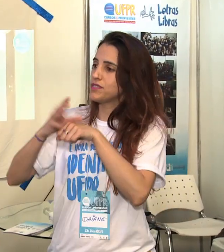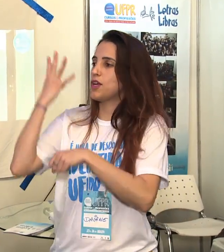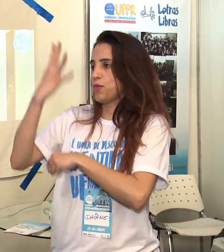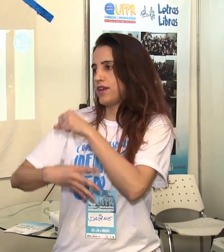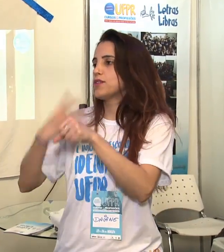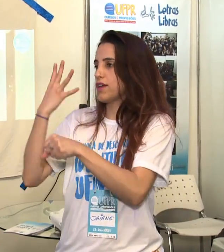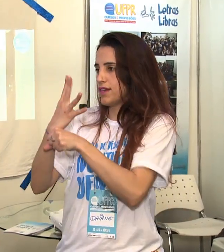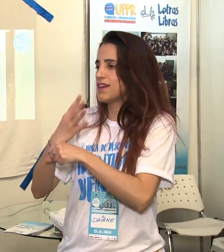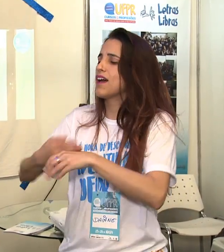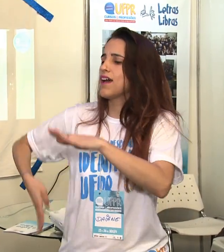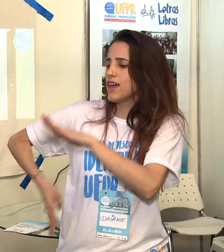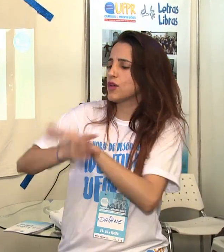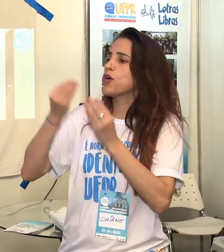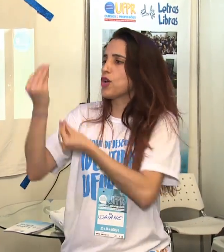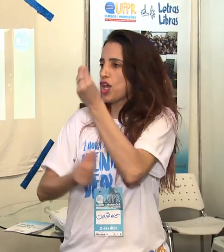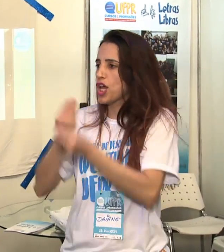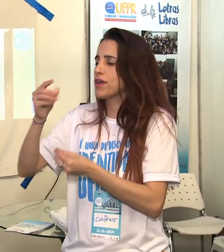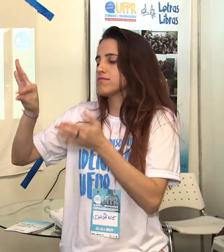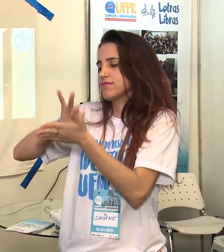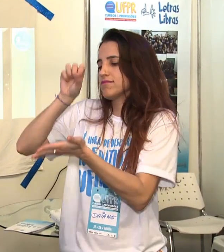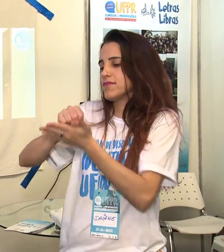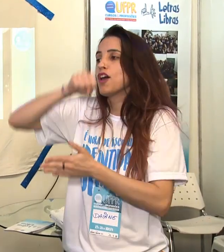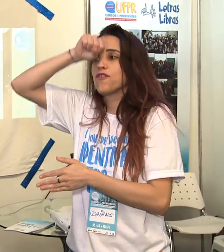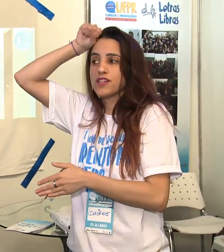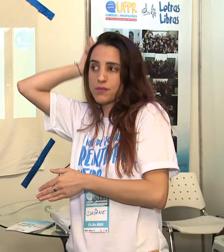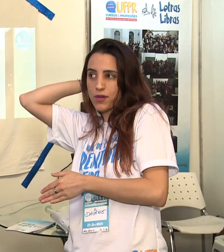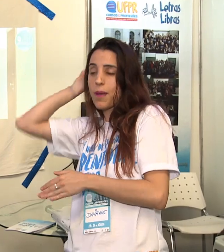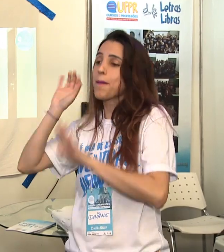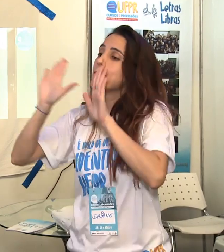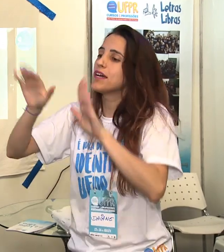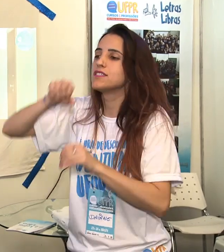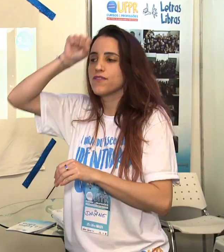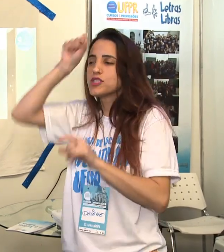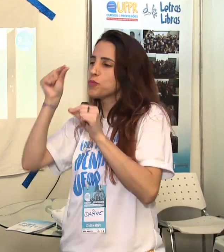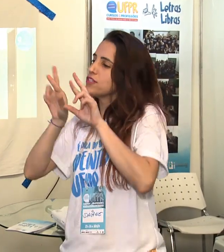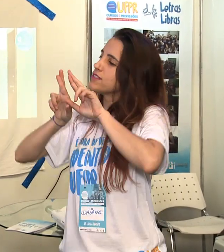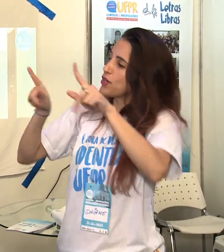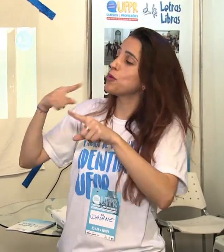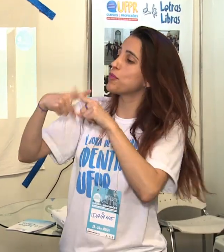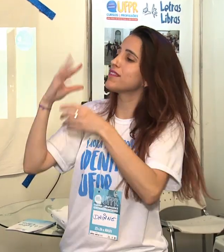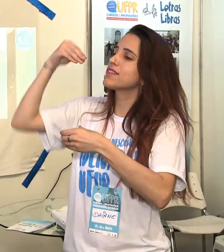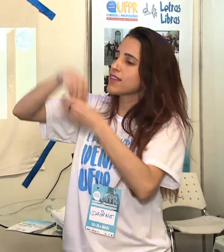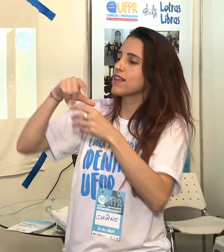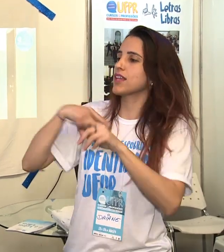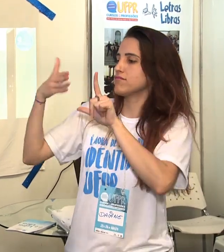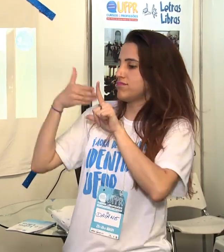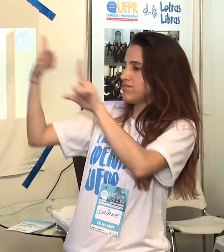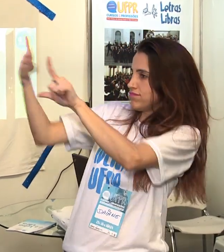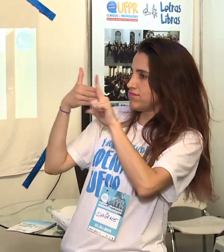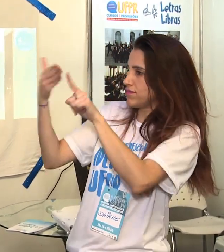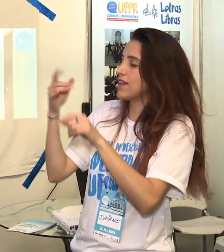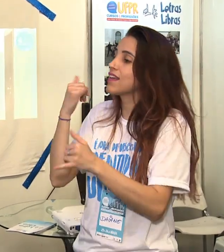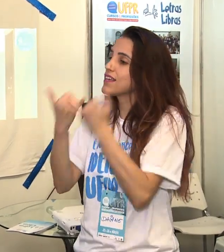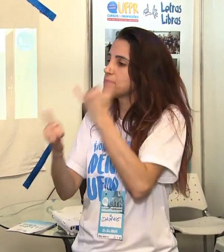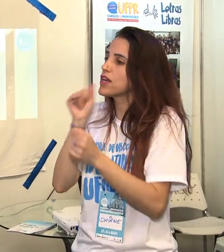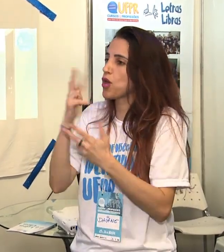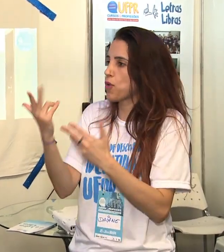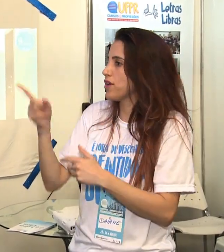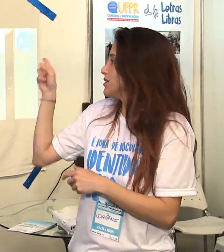Então, o curso tem duração de quatro anos e você faz inscrição para o vestibular, né? Mas o nosso vestibular do Letras Libras é diferente. Ele